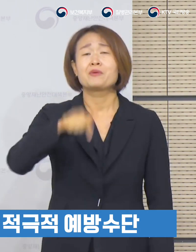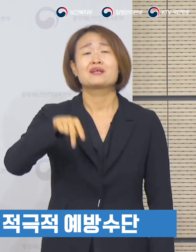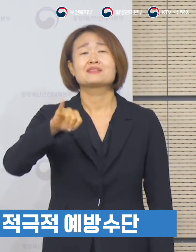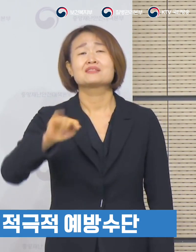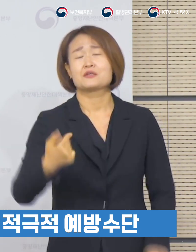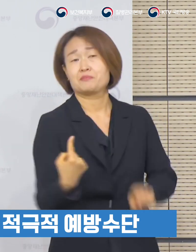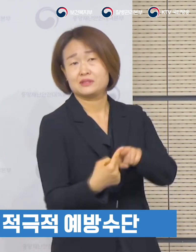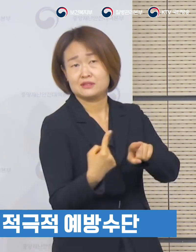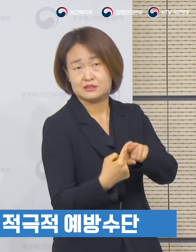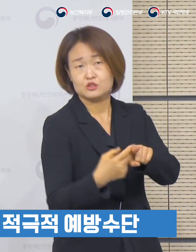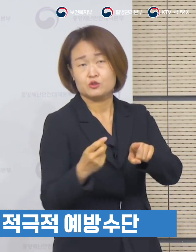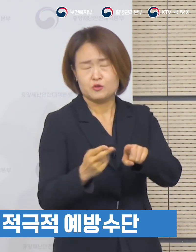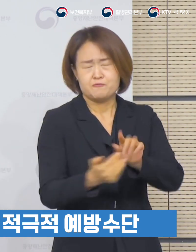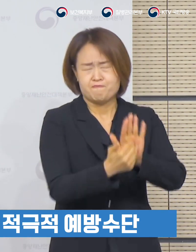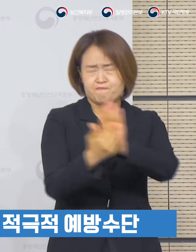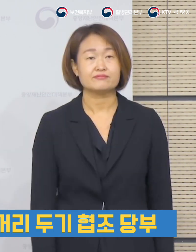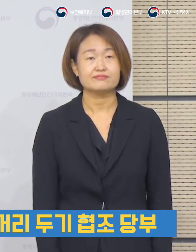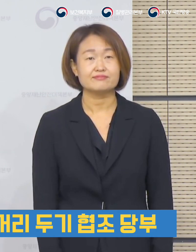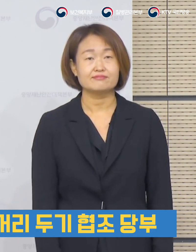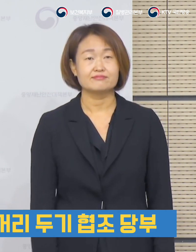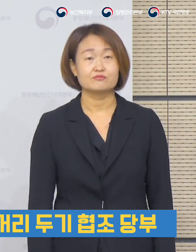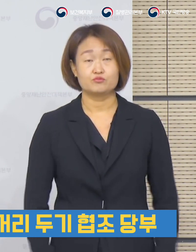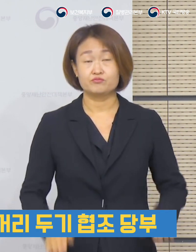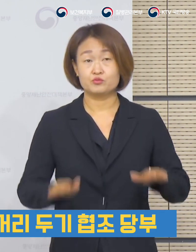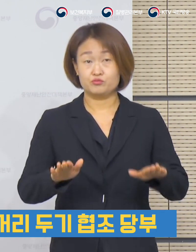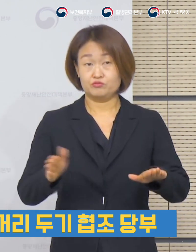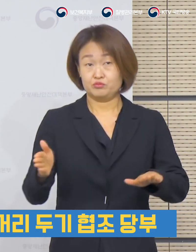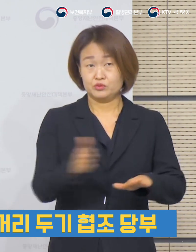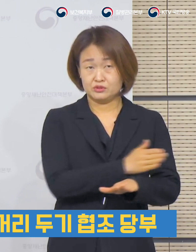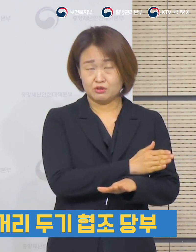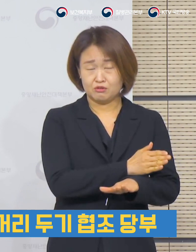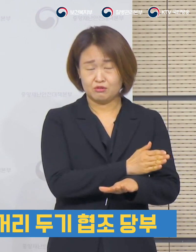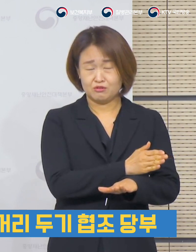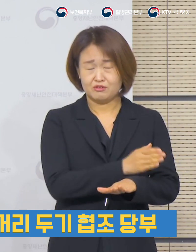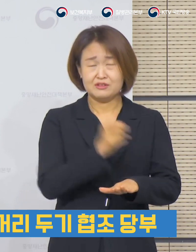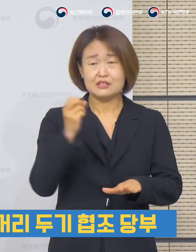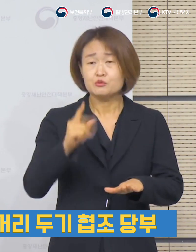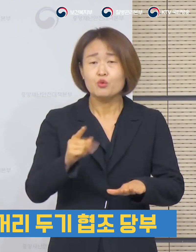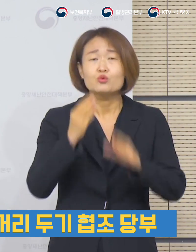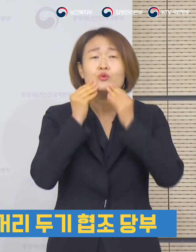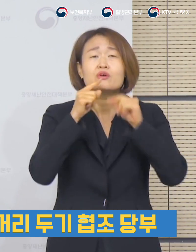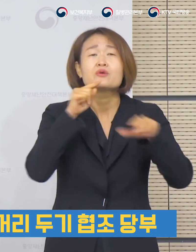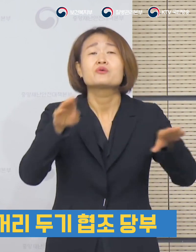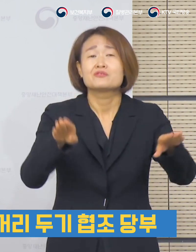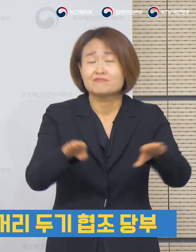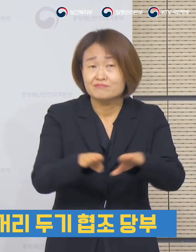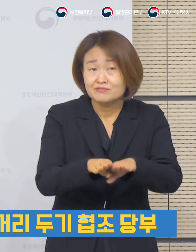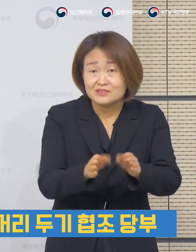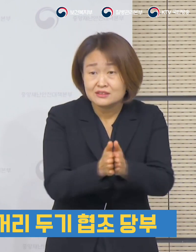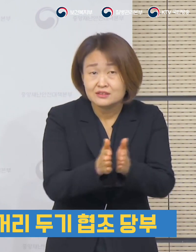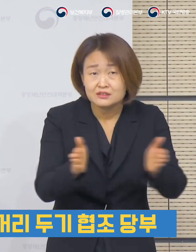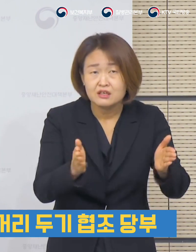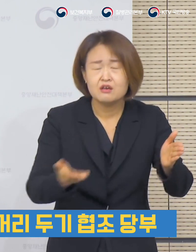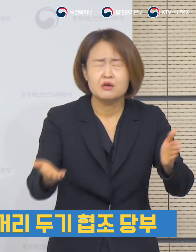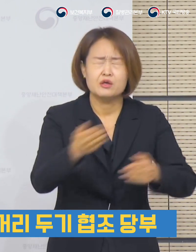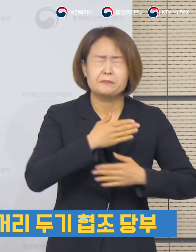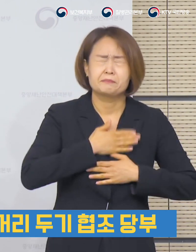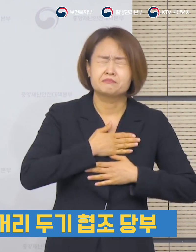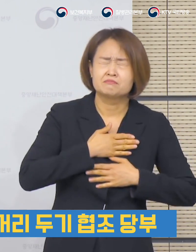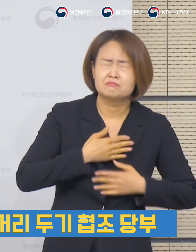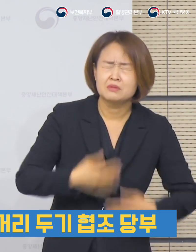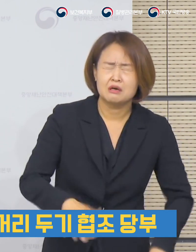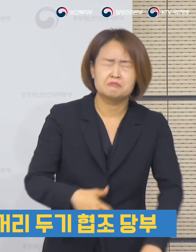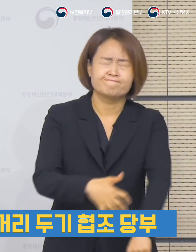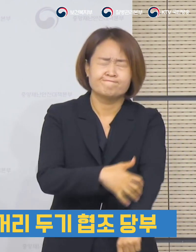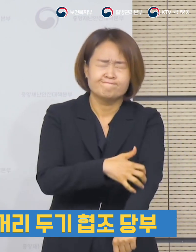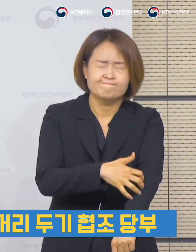적극적인 예방수단입니다. 오늘부터 다시 주말입니다. 많은 국민들께서 피로감과